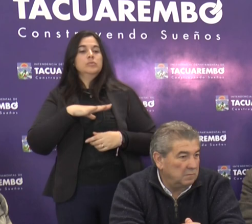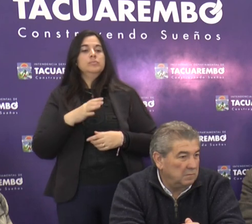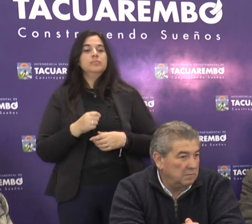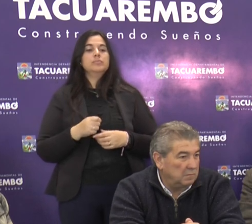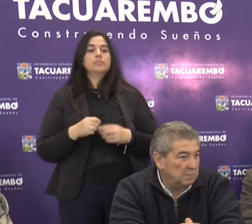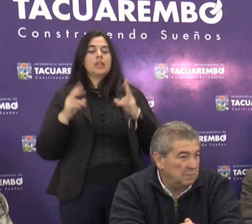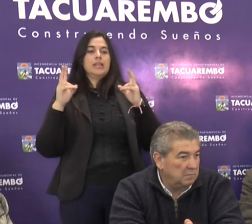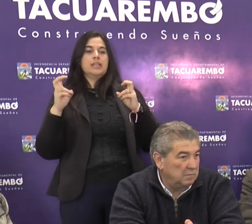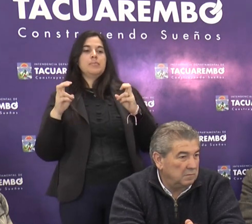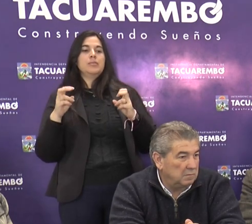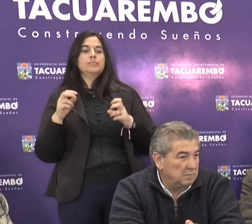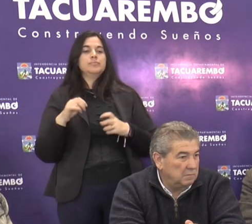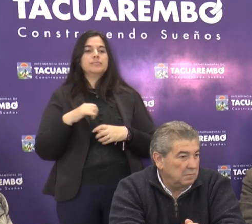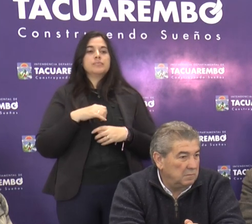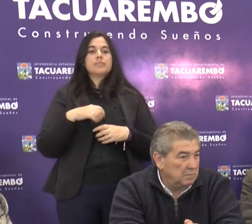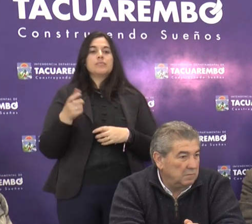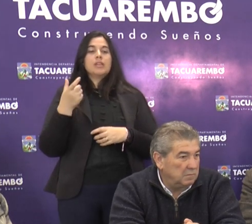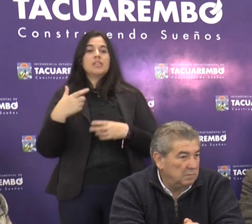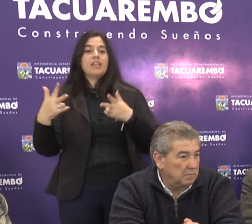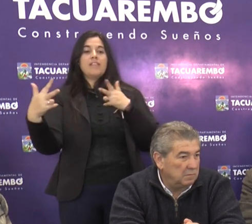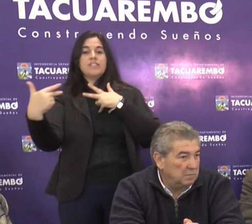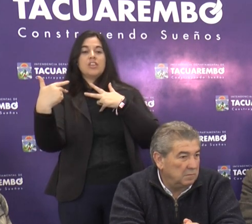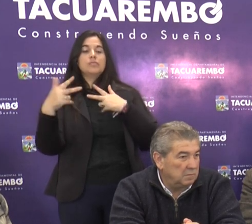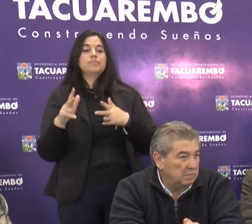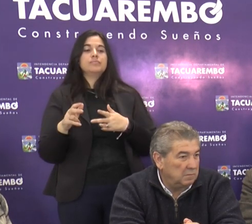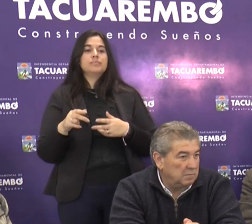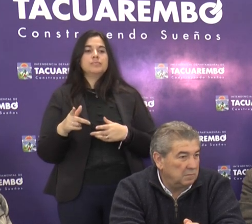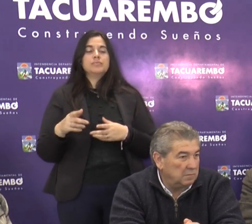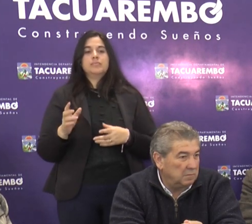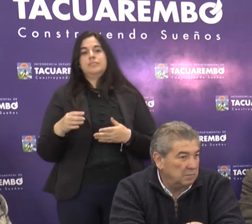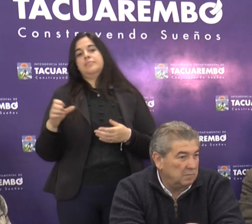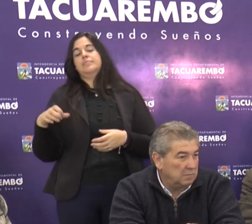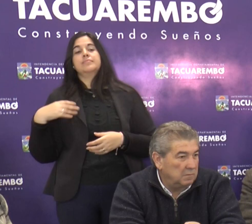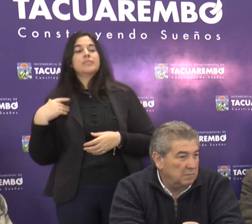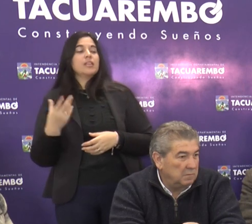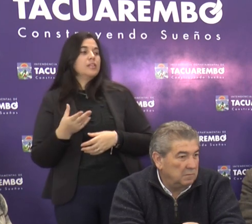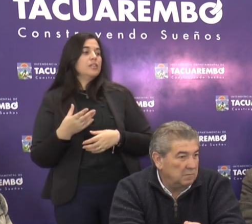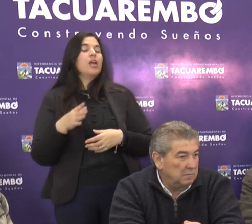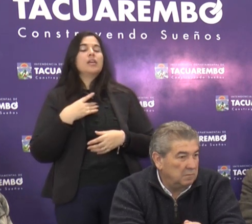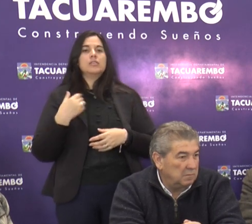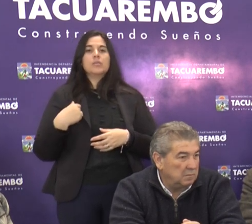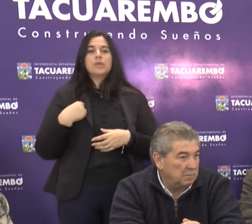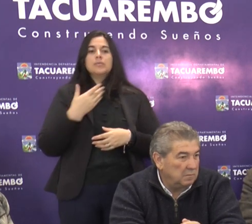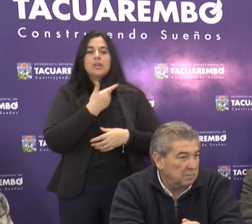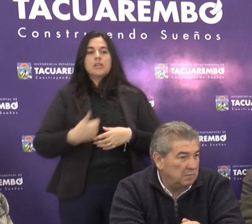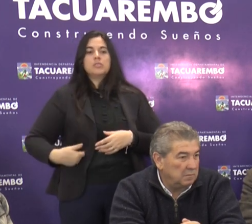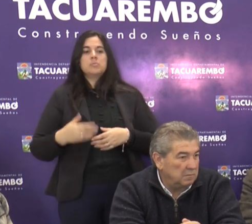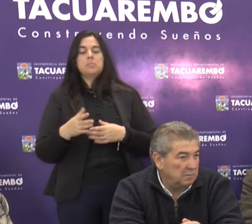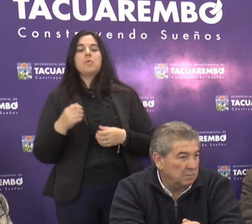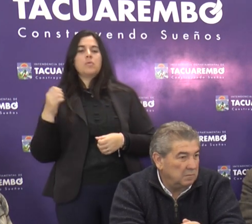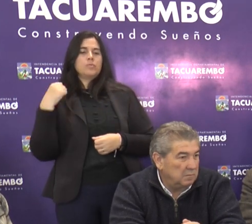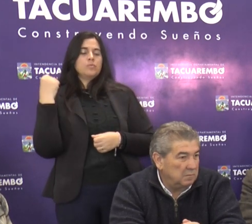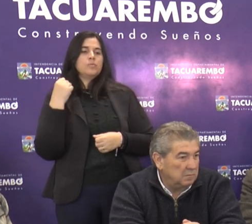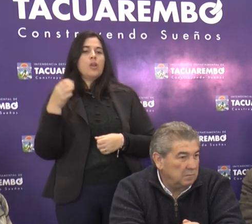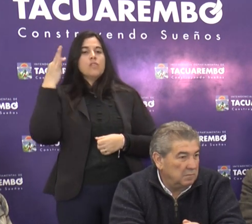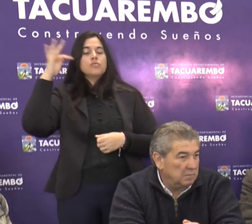que es el tema del Zoom. Bueno, el Zoom vino para quedarse y para hacer en la parte educativa algún nuevo proyecto con el tema de la discapacidad.